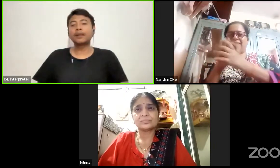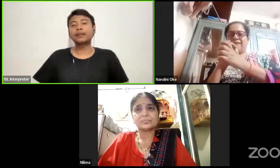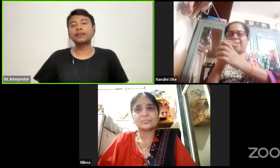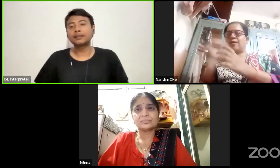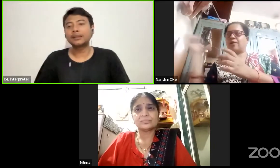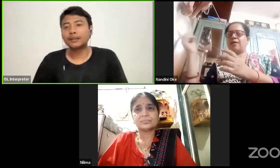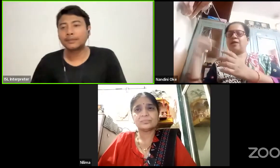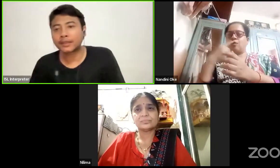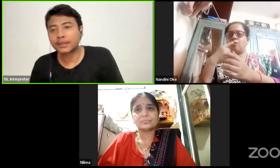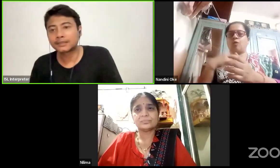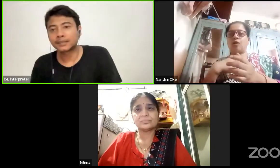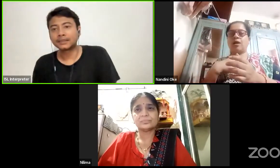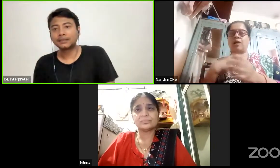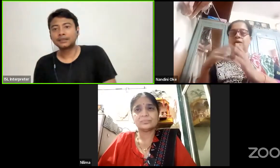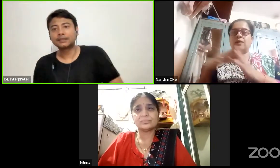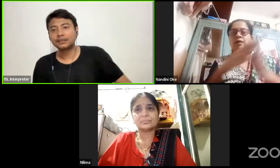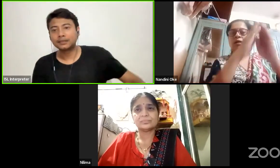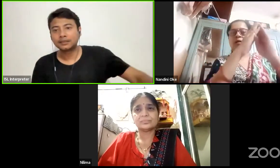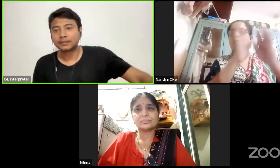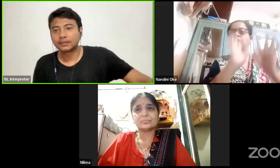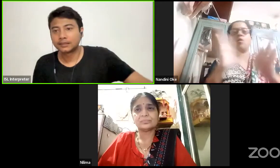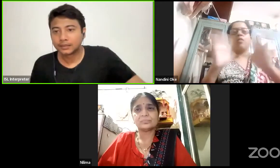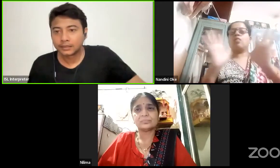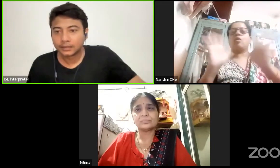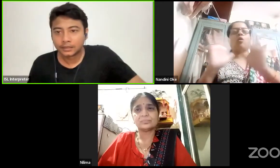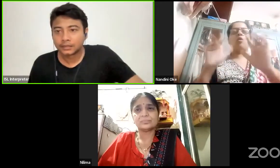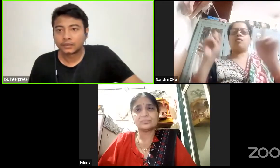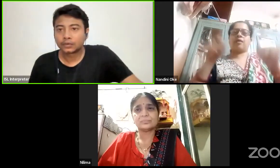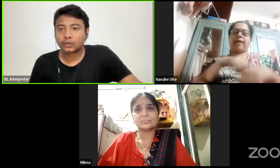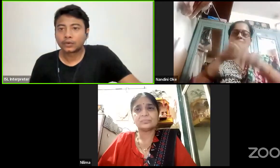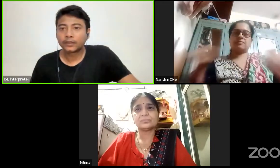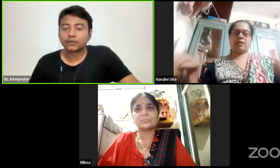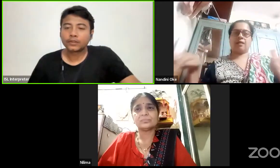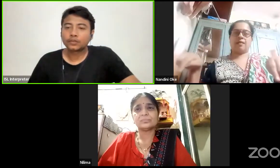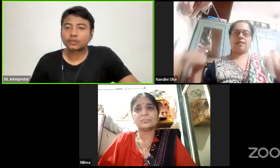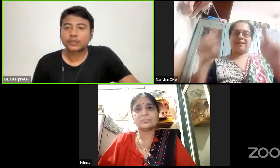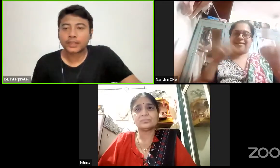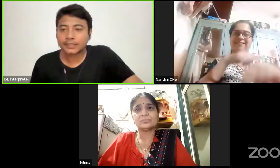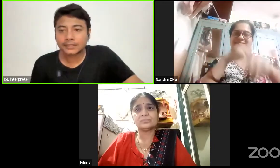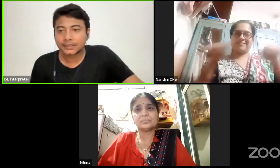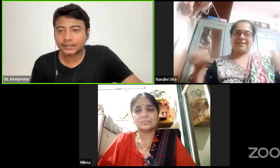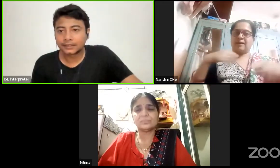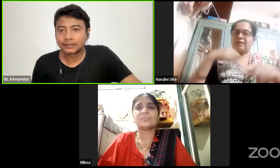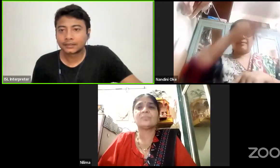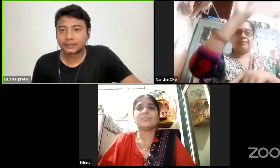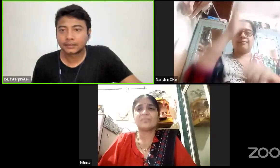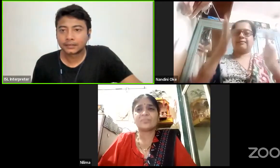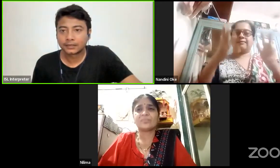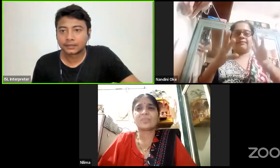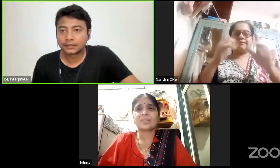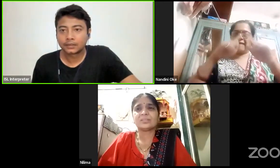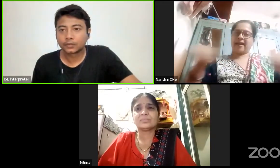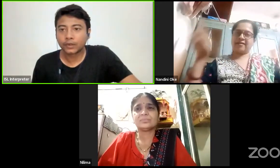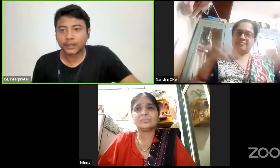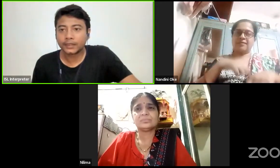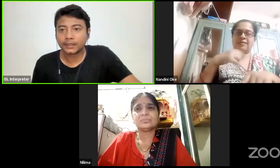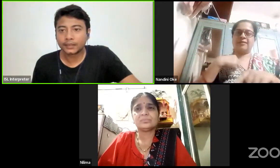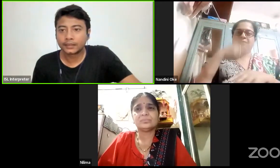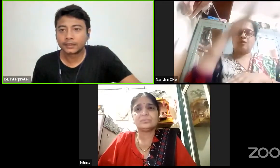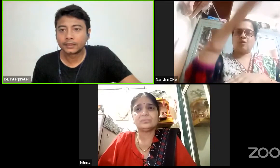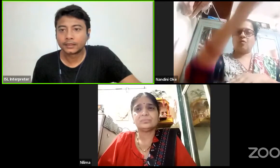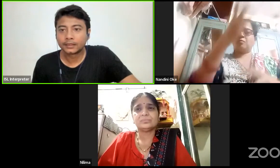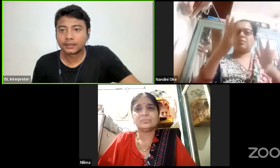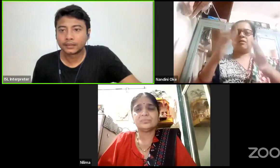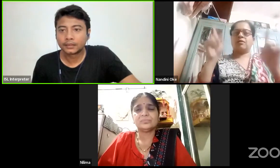तो उन्होंने प्लान किया था नीलिमा के घर जाएंगी नंदिनी, तो लेकिन उनके दोस्त ने कैंसिल कर दिया, तो वो नहीं